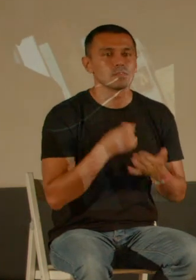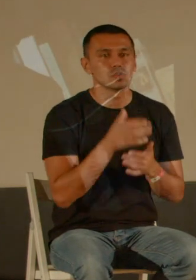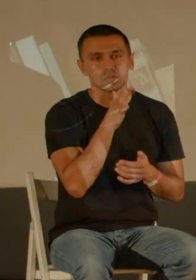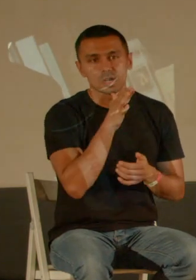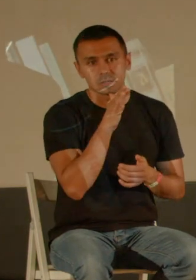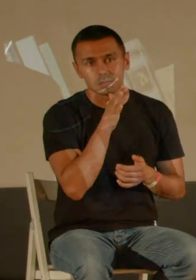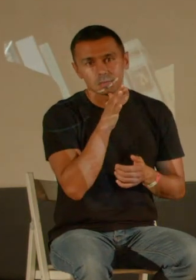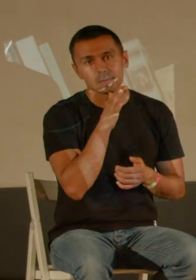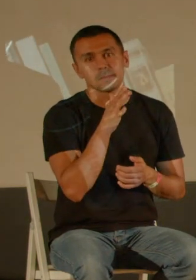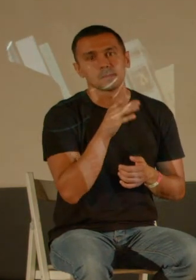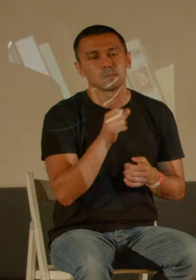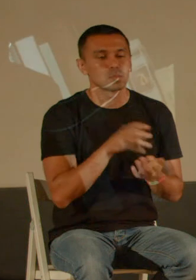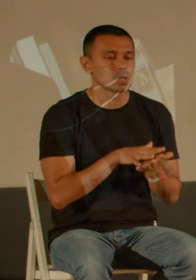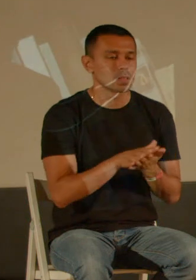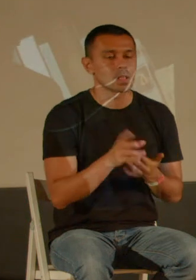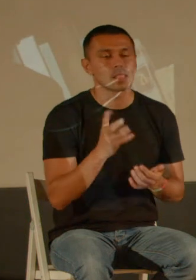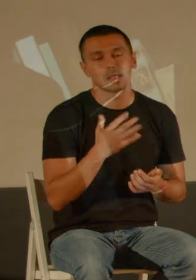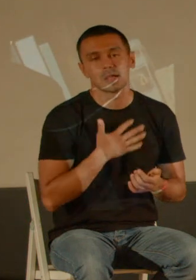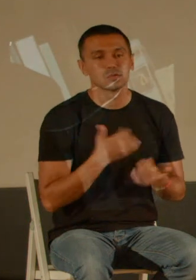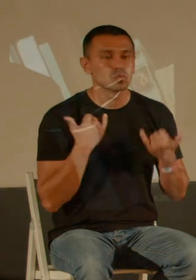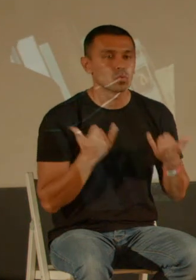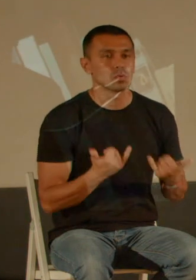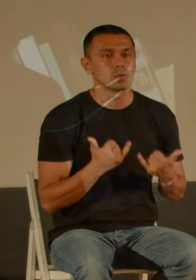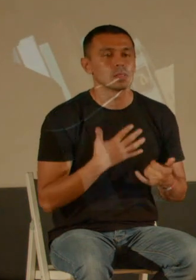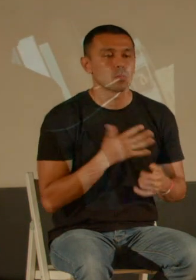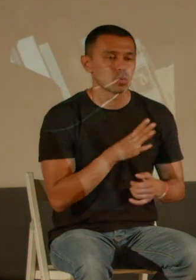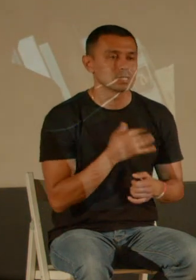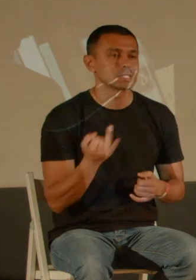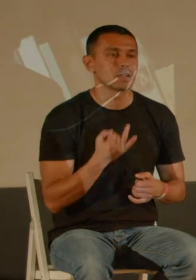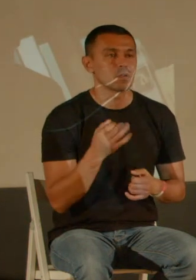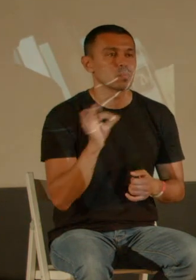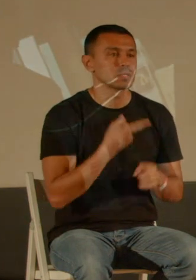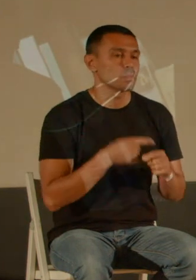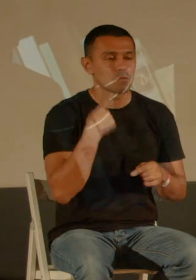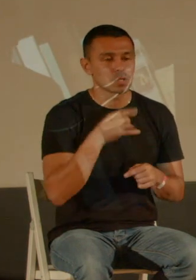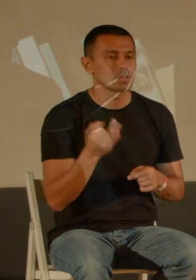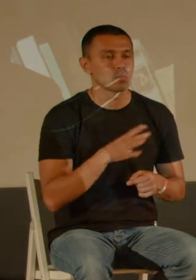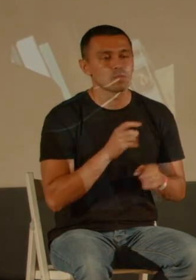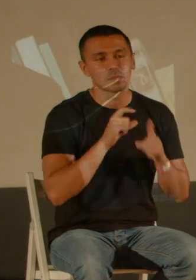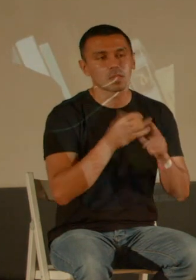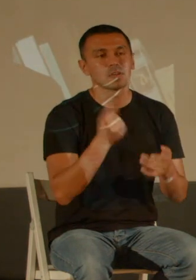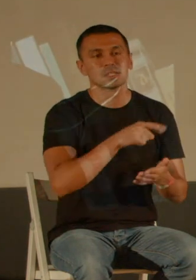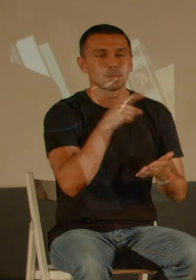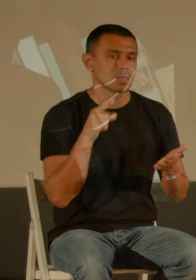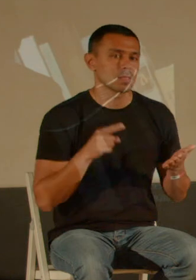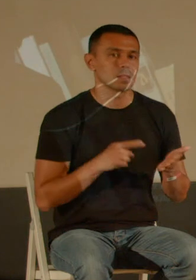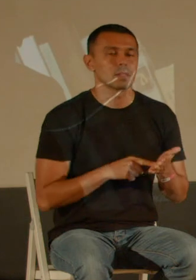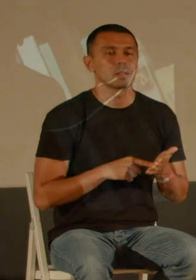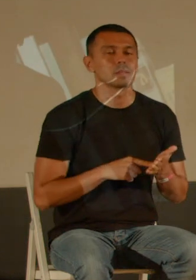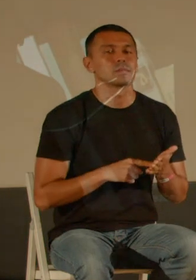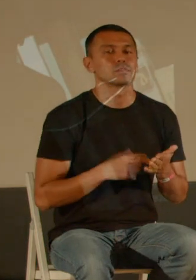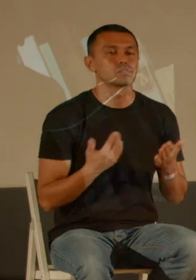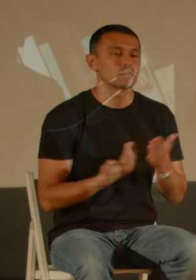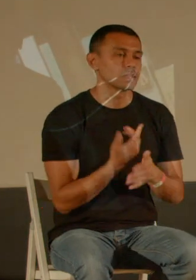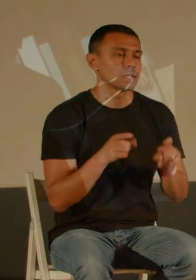час потратили на нас сьогодні. Нам було цікаво про неї поговорити, цікаво було відповідати на ваші запитання.